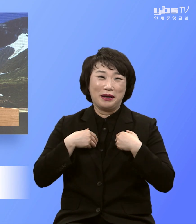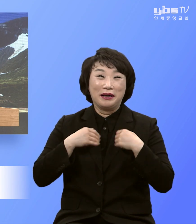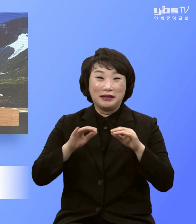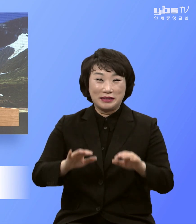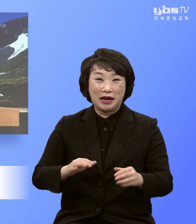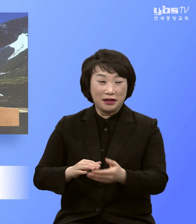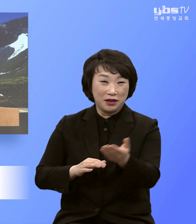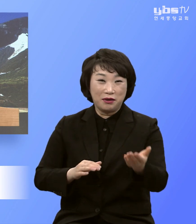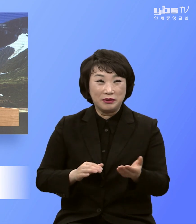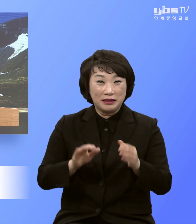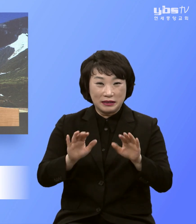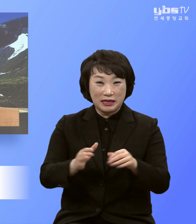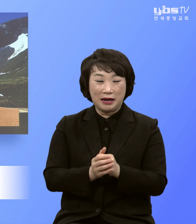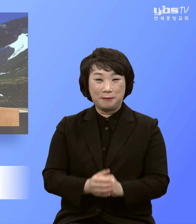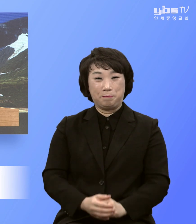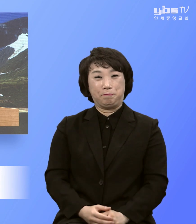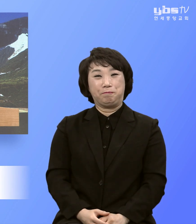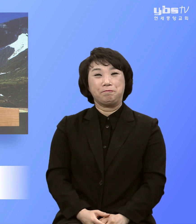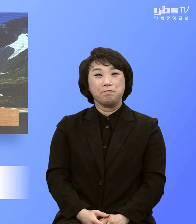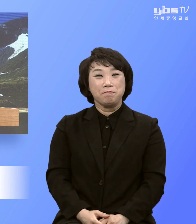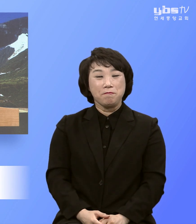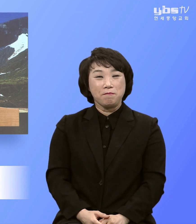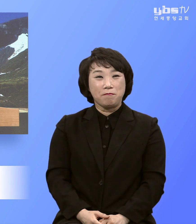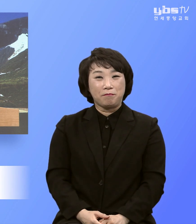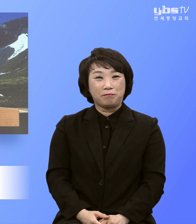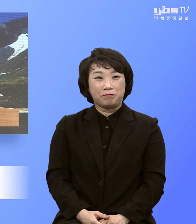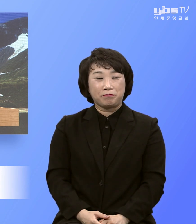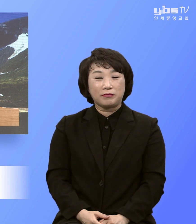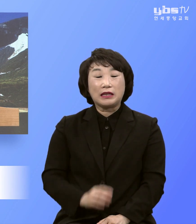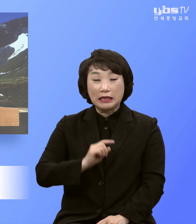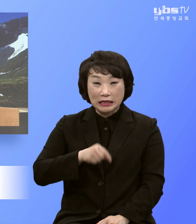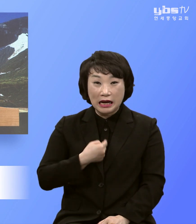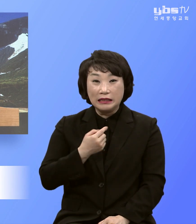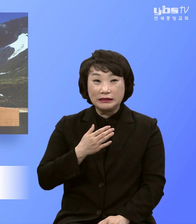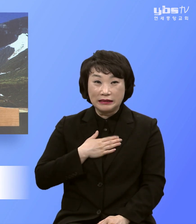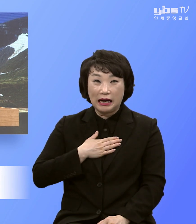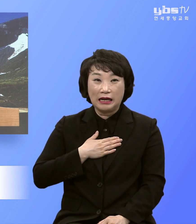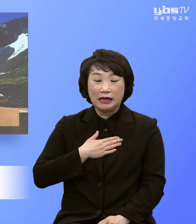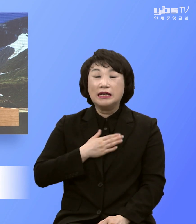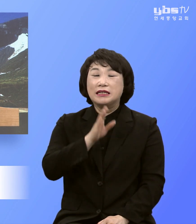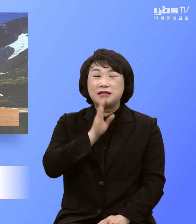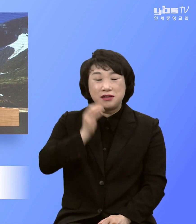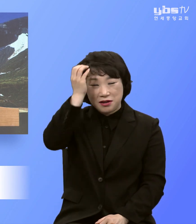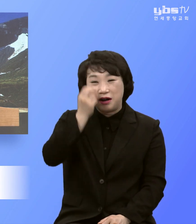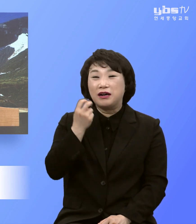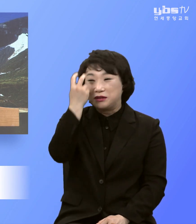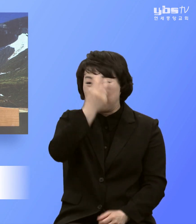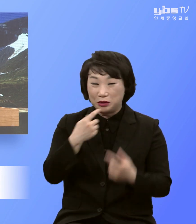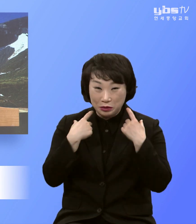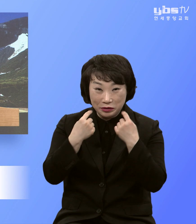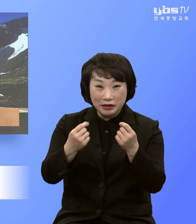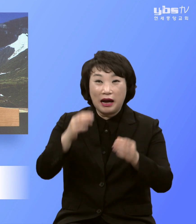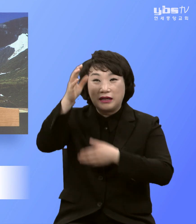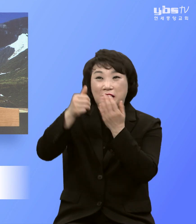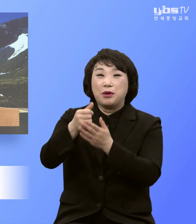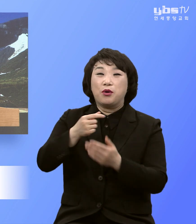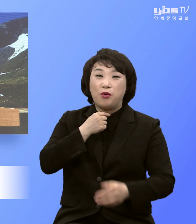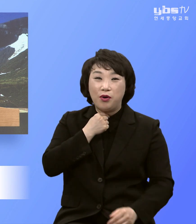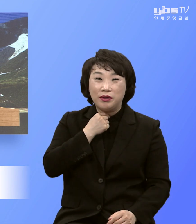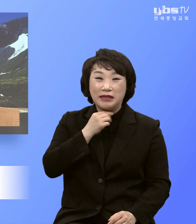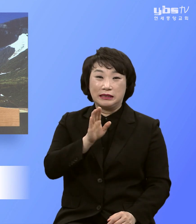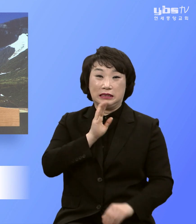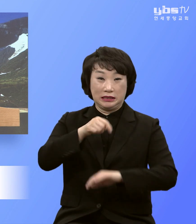그래서 자기의 보세요, 자기 자신을 신령하게 보존하고 하나님께서